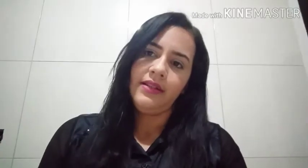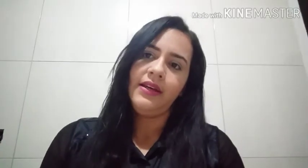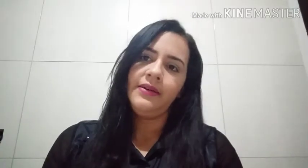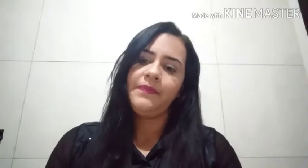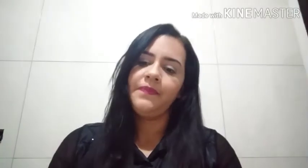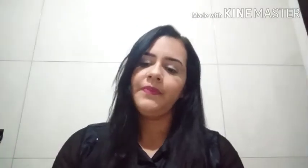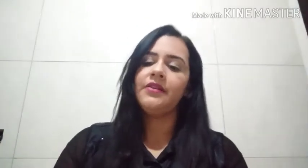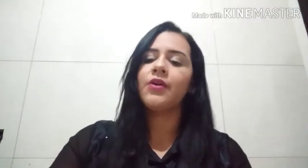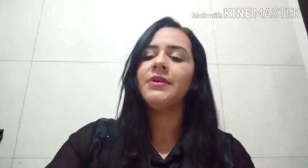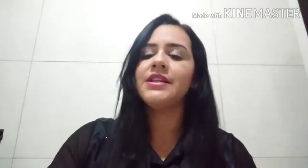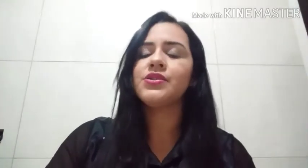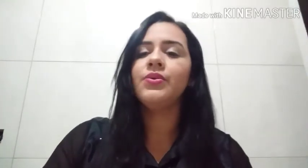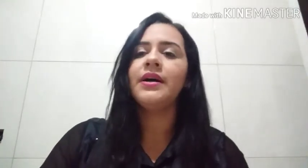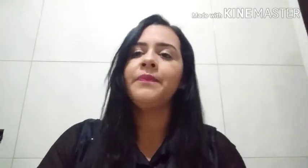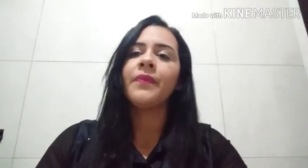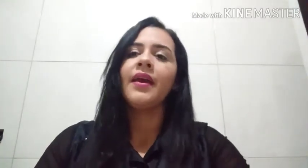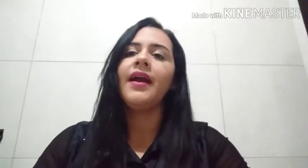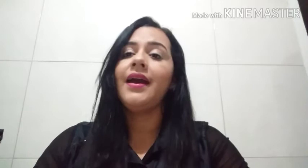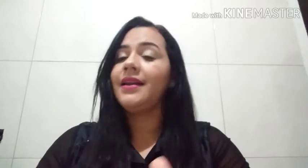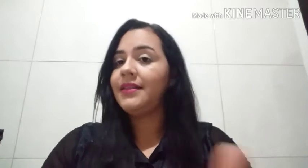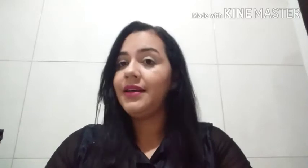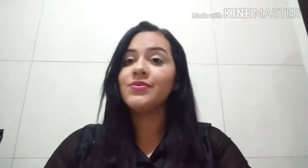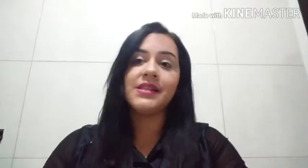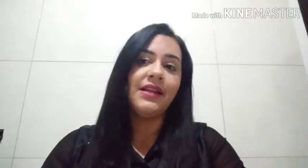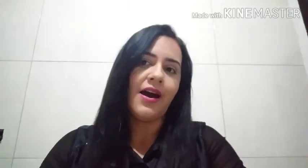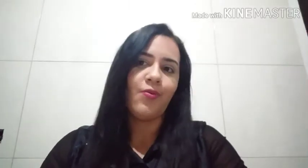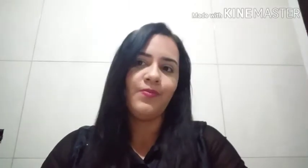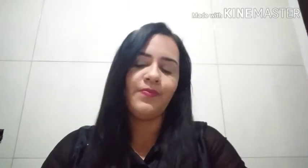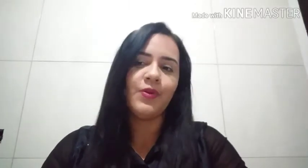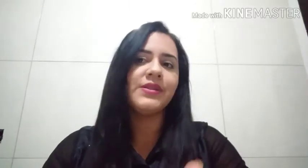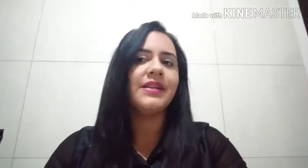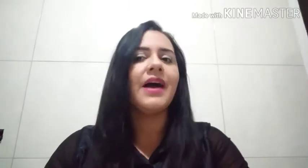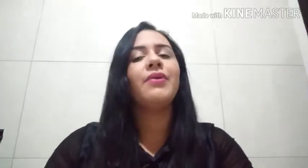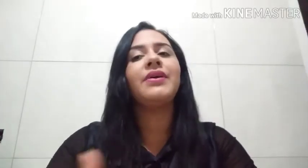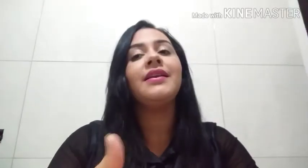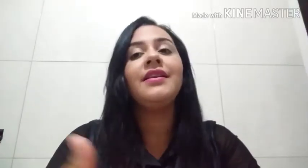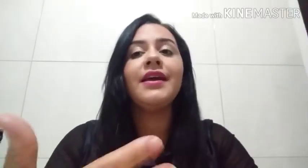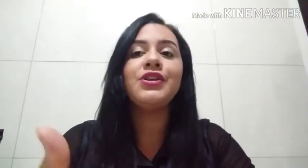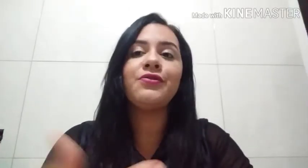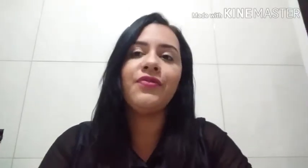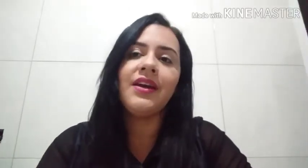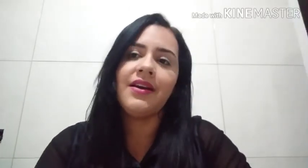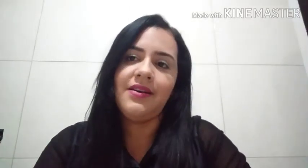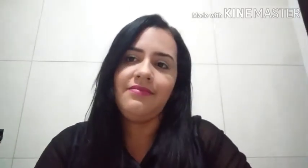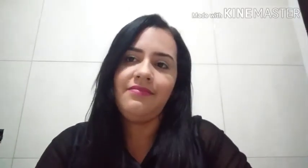né, dentro da comunidade surda, ela tem um sinal. O sinal é o que lhe identifica